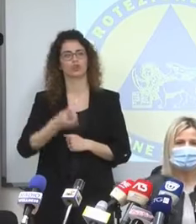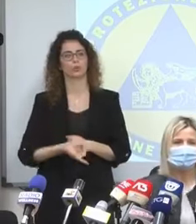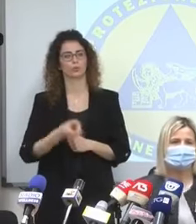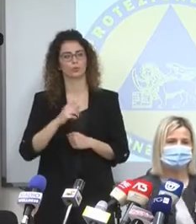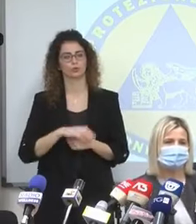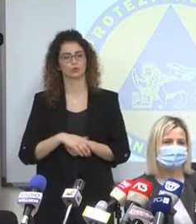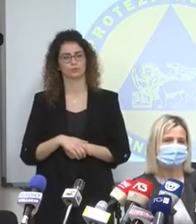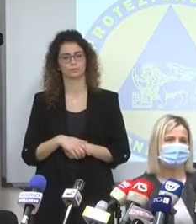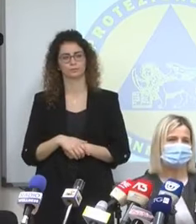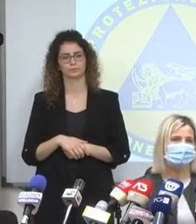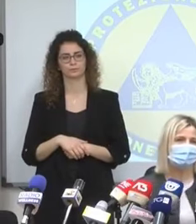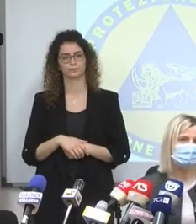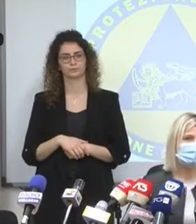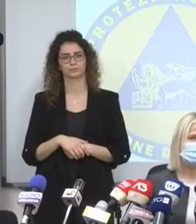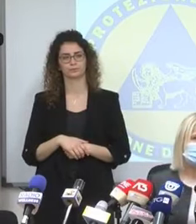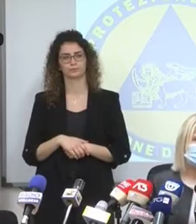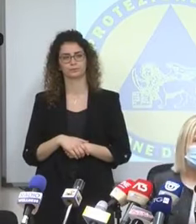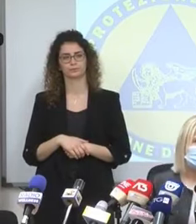Giacomuzzo.